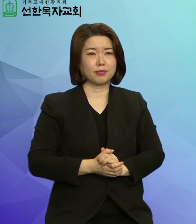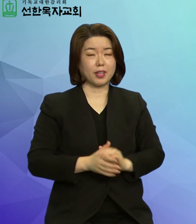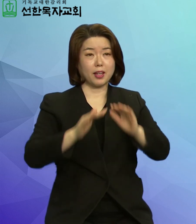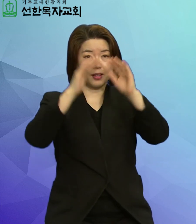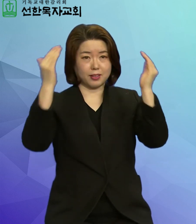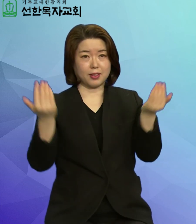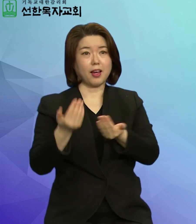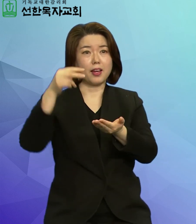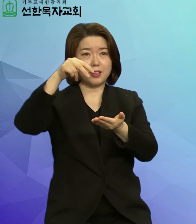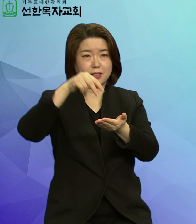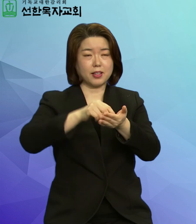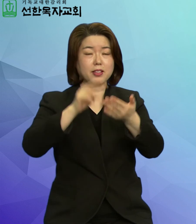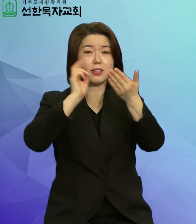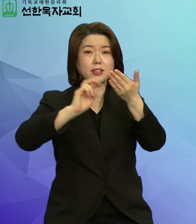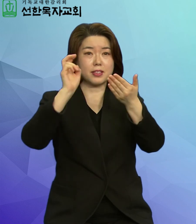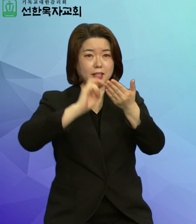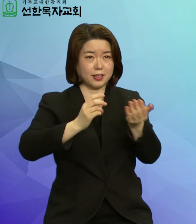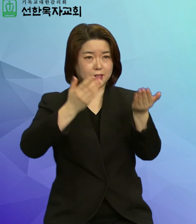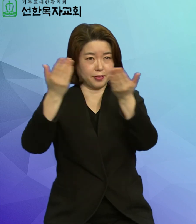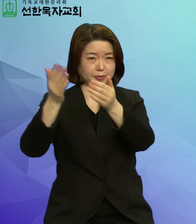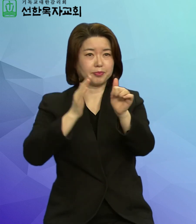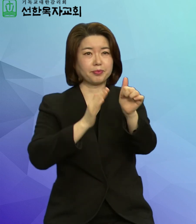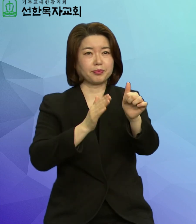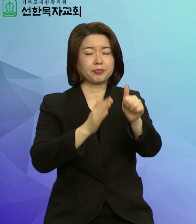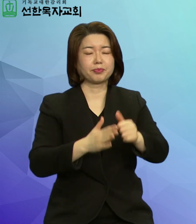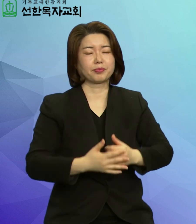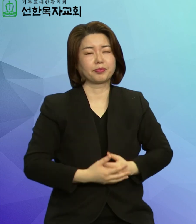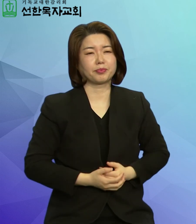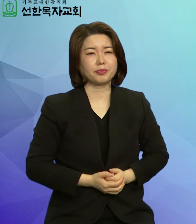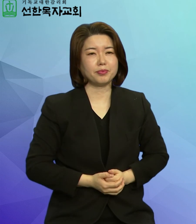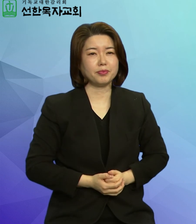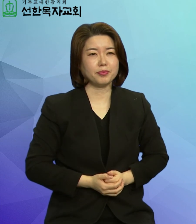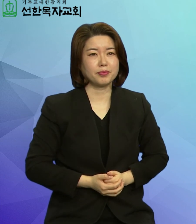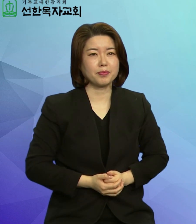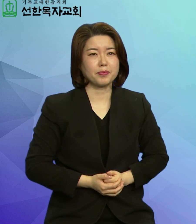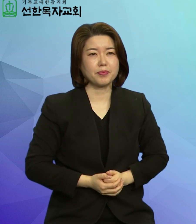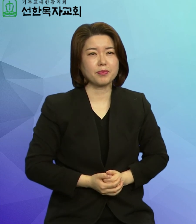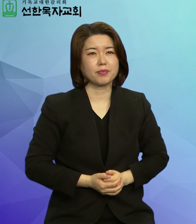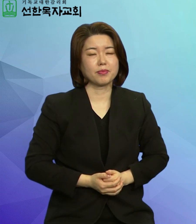아멘. 우리 다 일어나셔서 찬양하겠습니다.